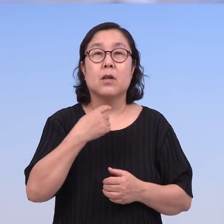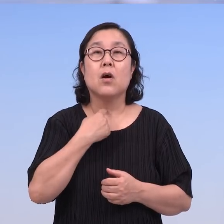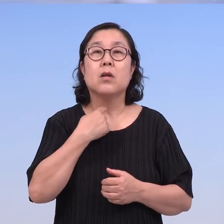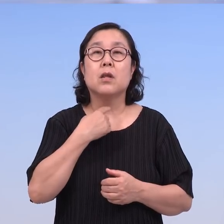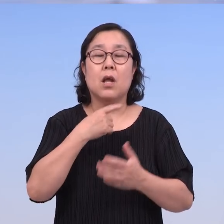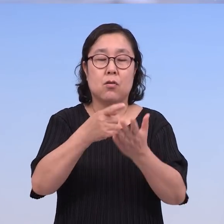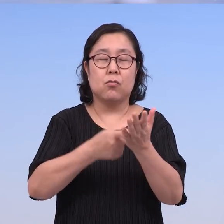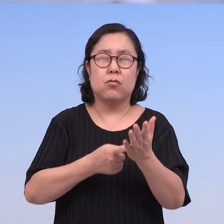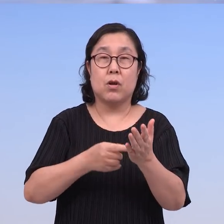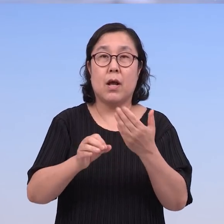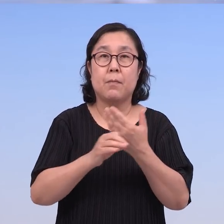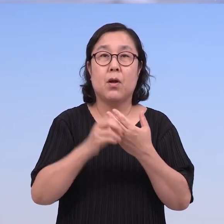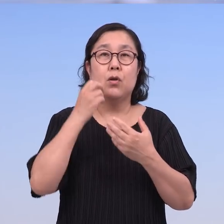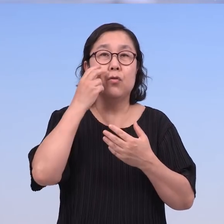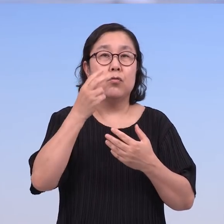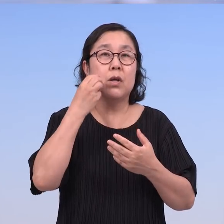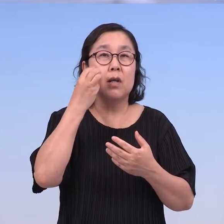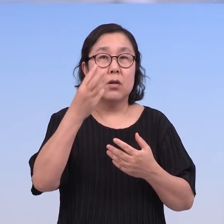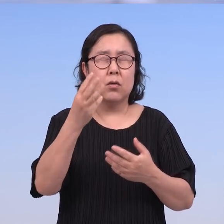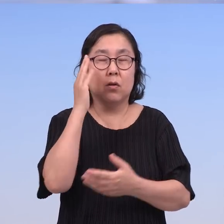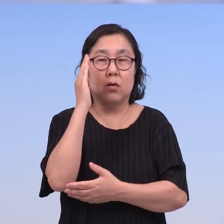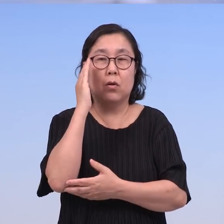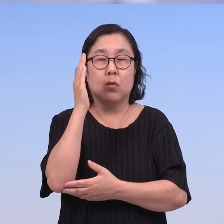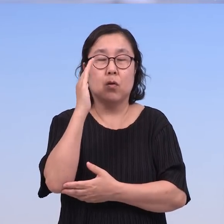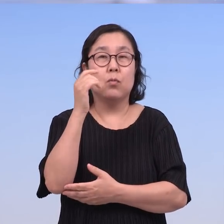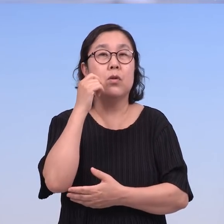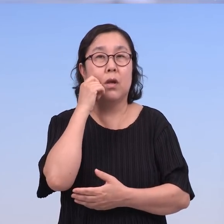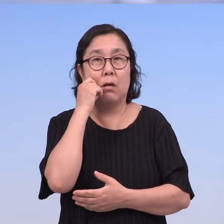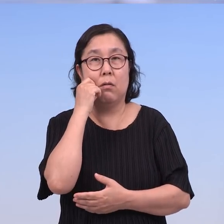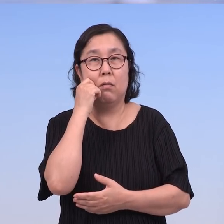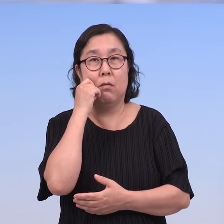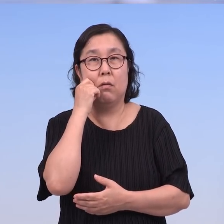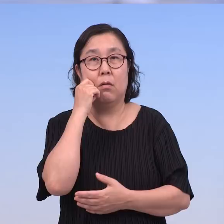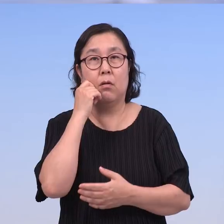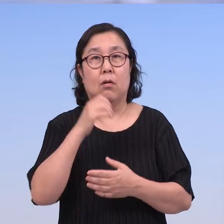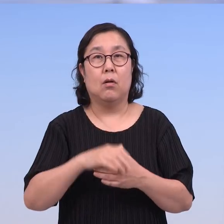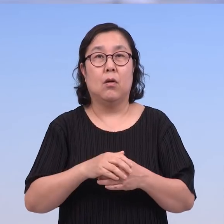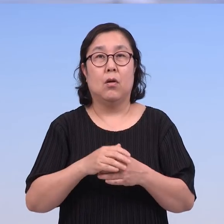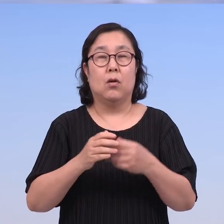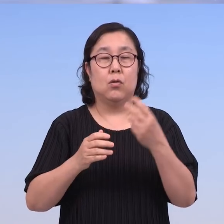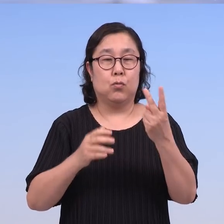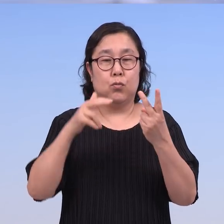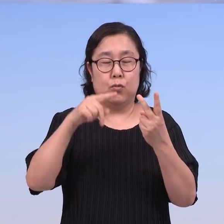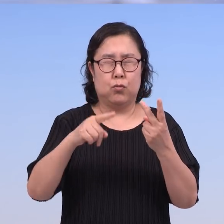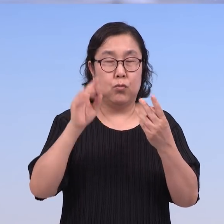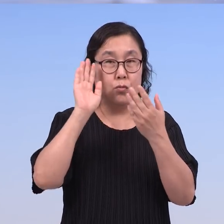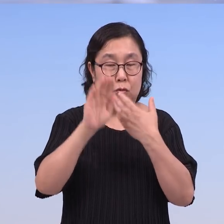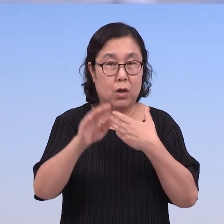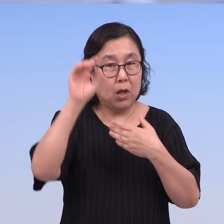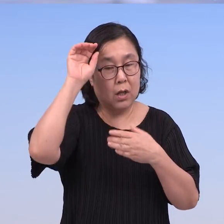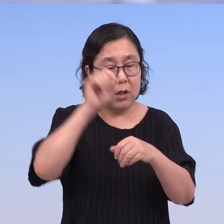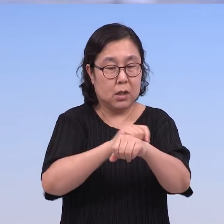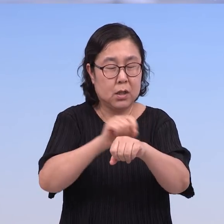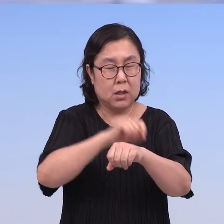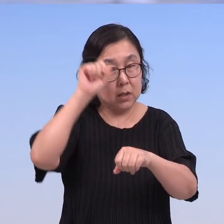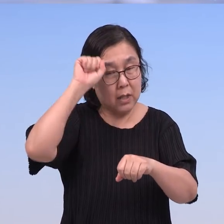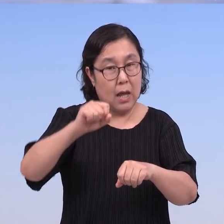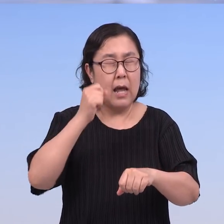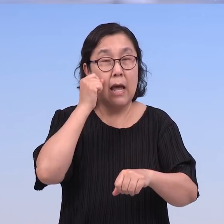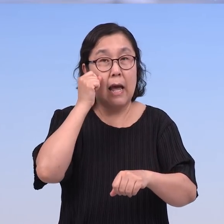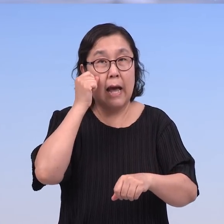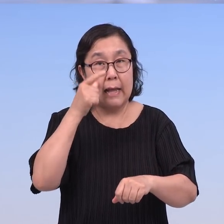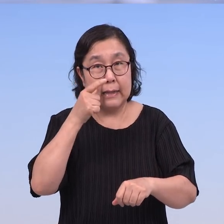성대 수술하면 2달에서 3달 설교를 못 한대요. 지금 2주 뒤에 특세, 한